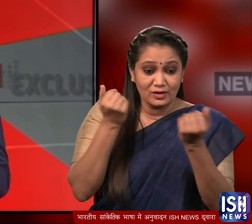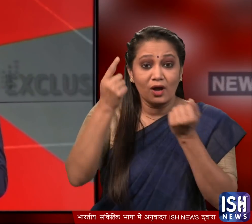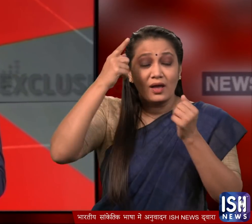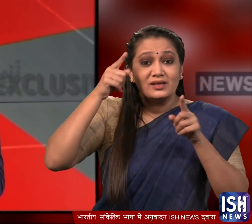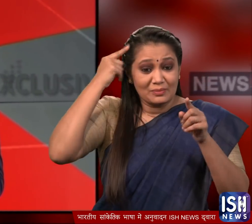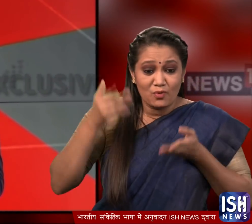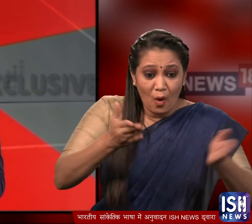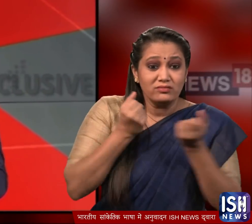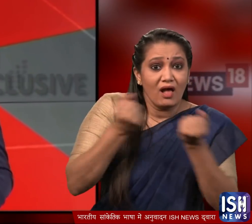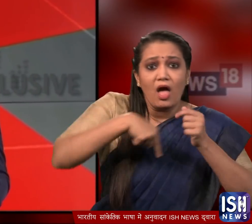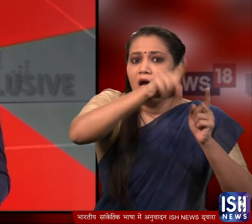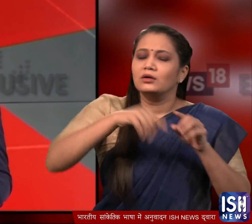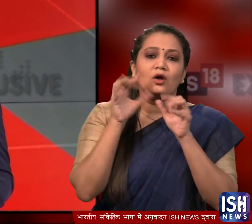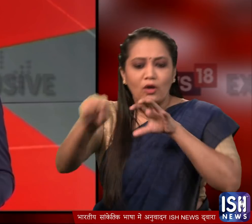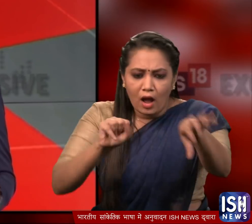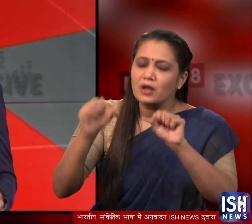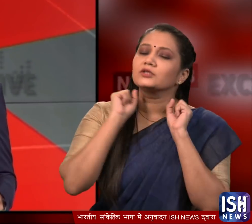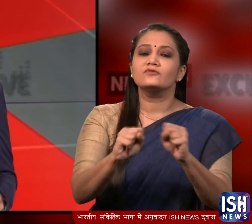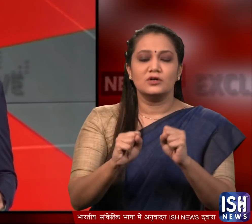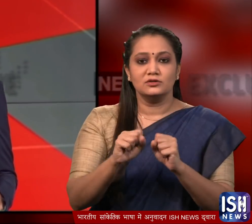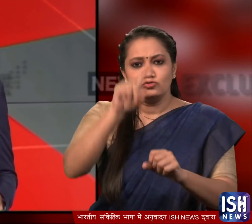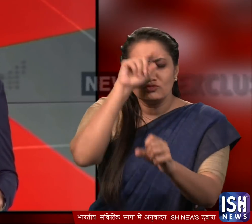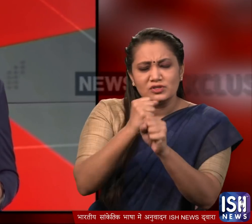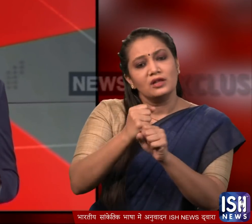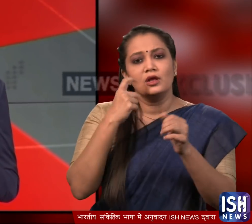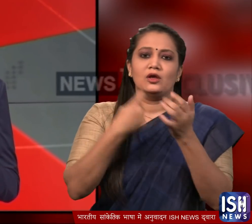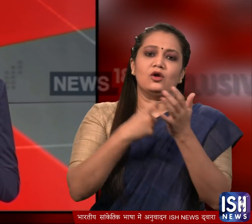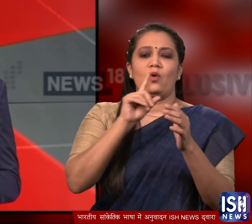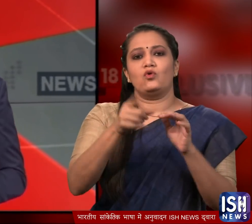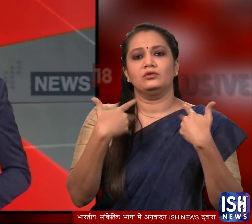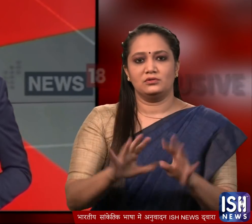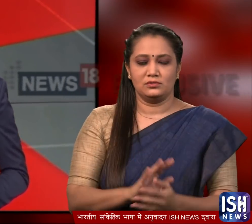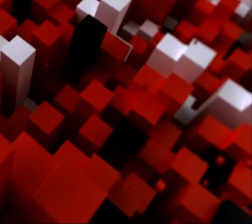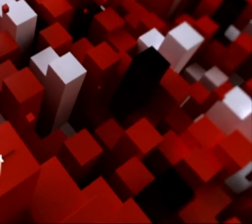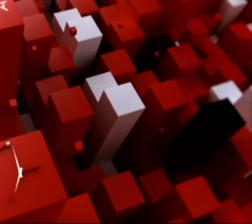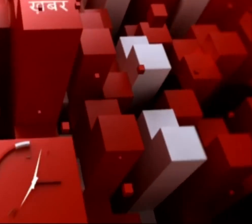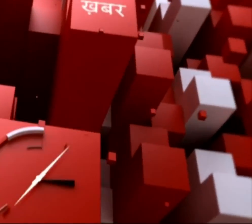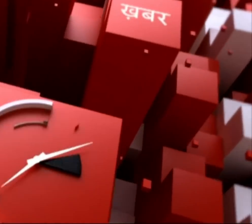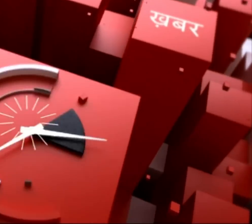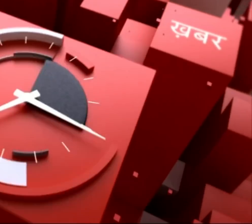कॉन्टैक्ट ट्रेसिंग करना लगभग असंभव है। इसीलिए गुजरात सरकार को ऐसा आदेश जारी करना पड़ा।